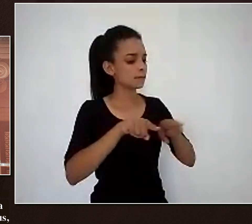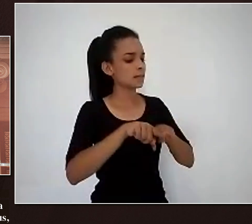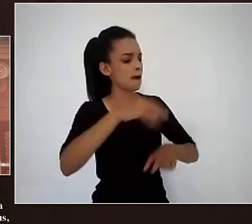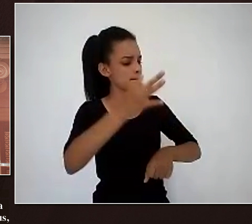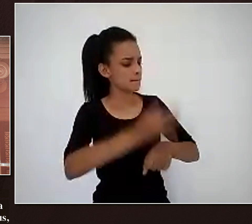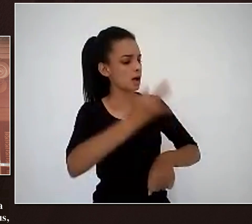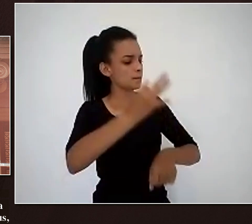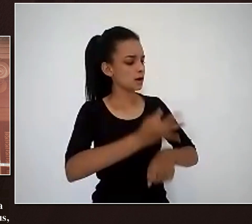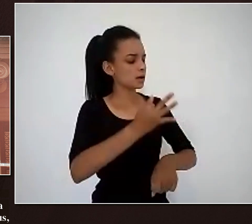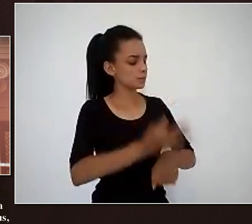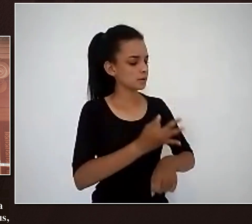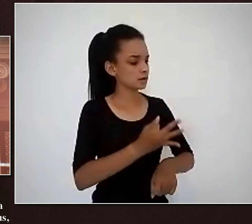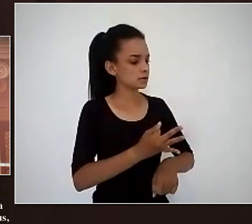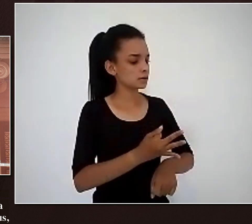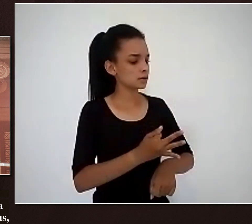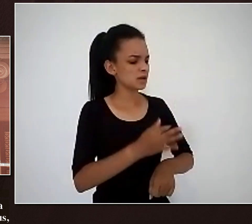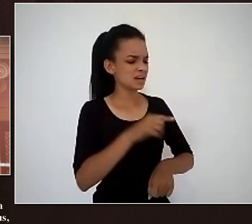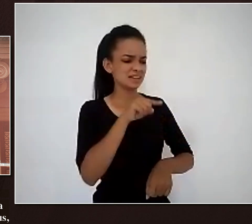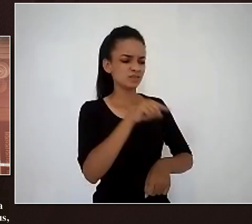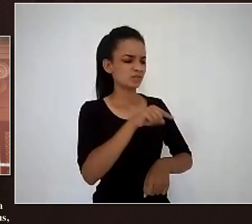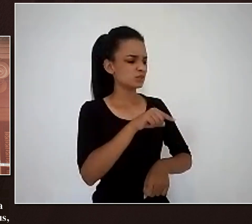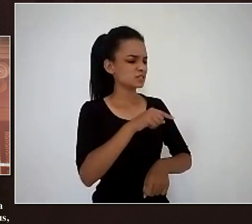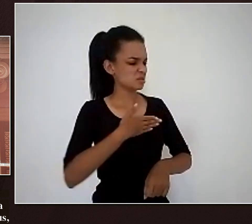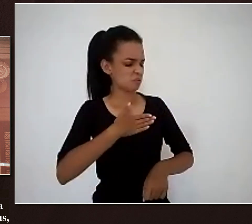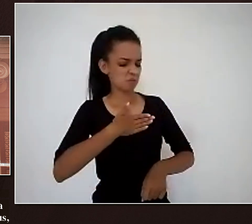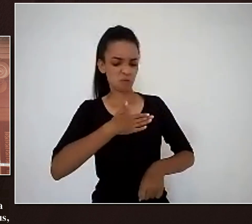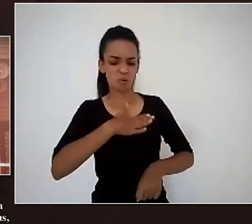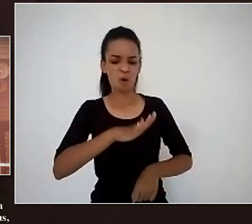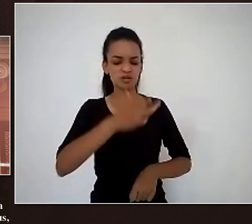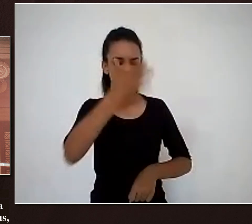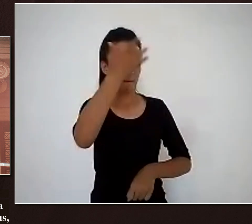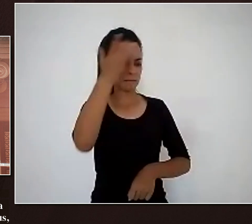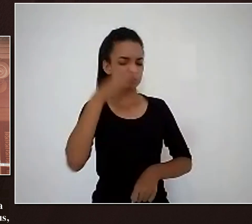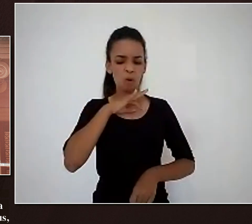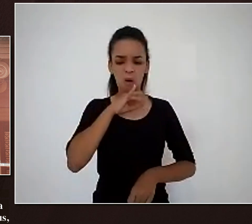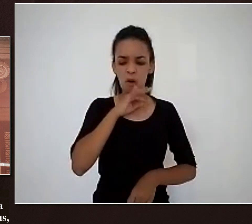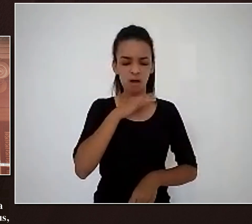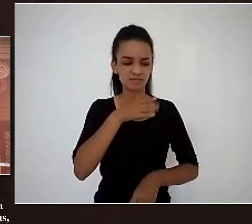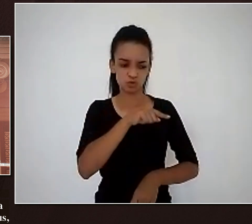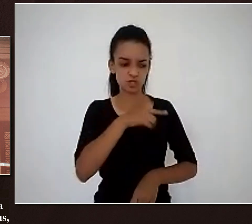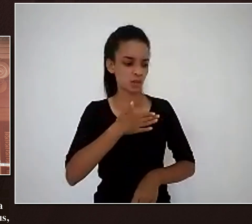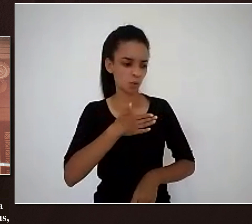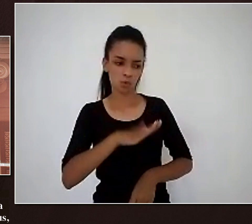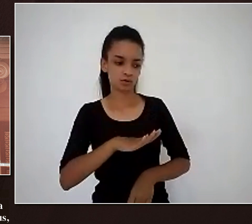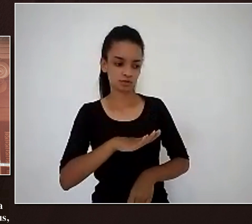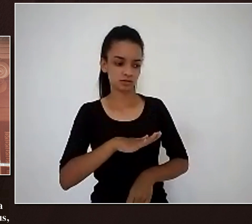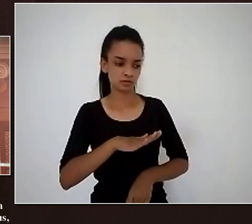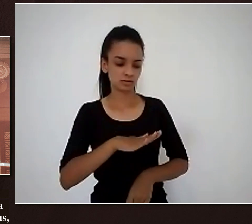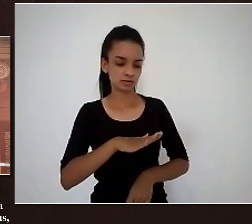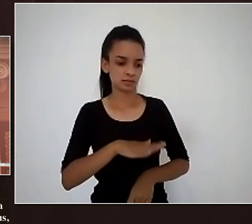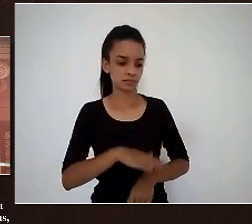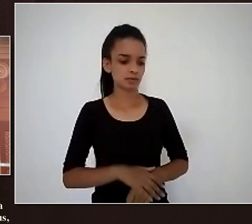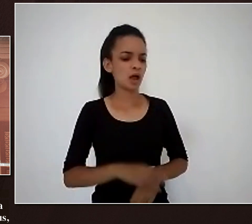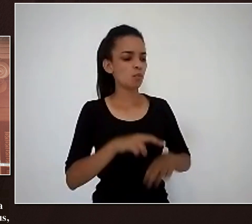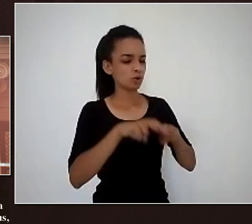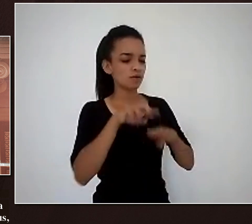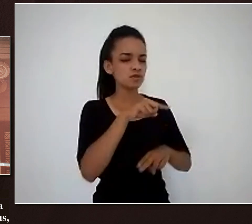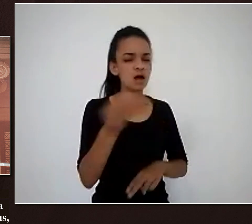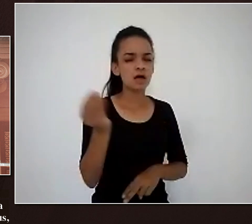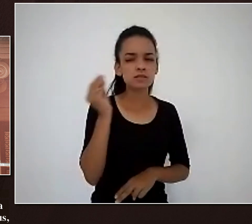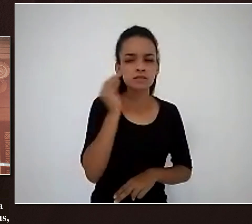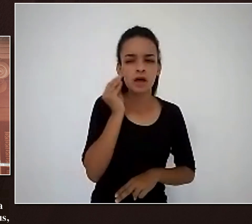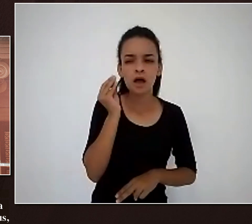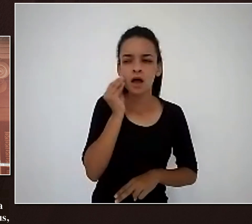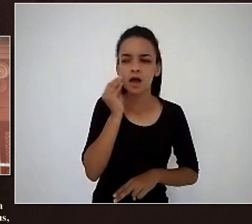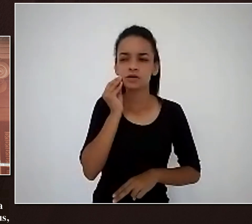não pode suportar homens maus e que puseste à prova os que a si mesmos se declaram apóstolos